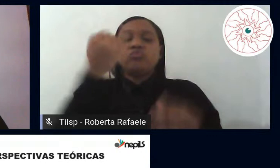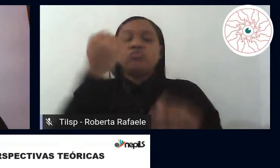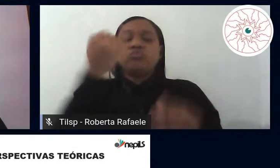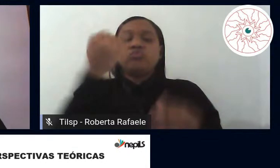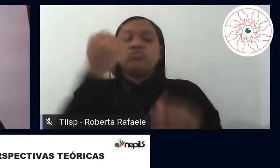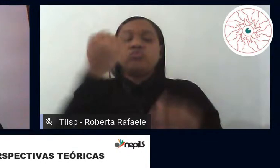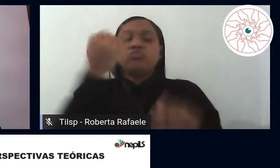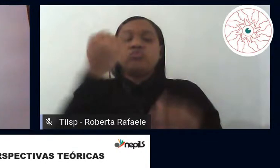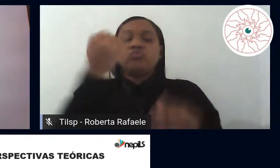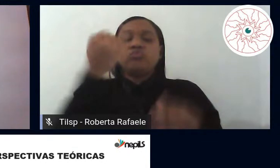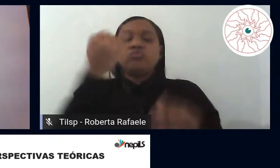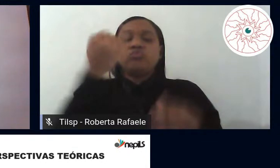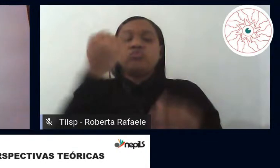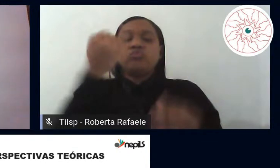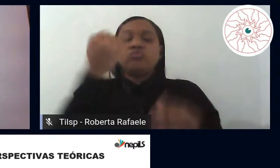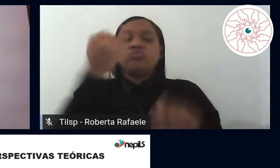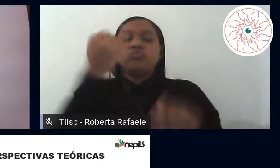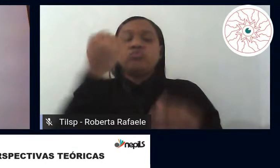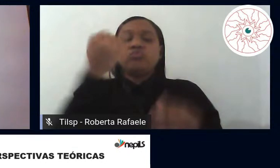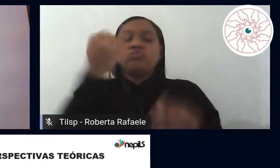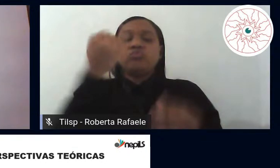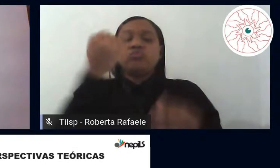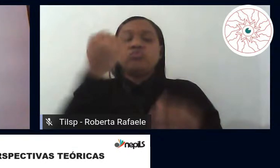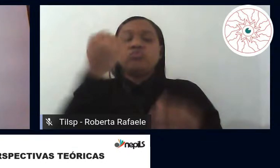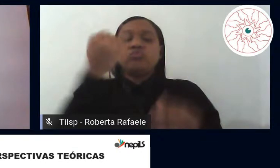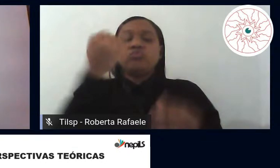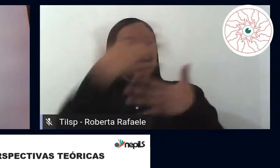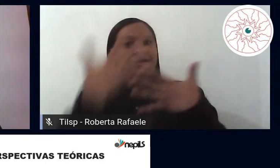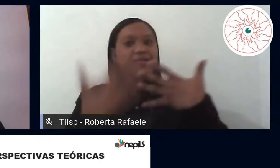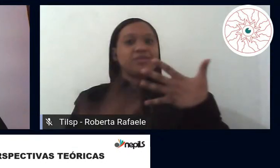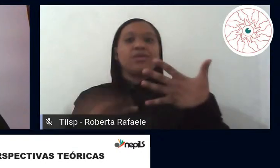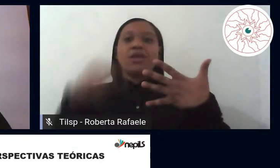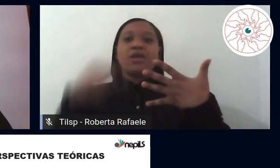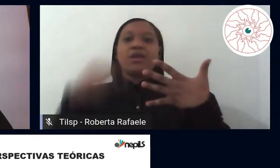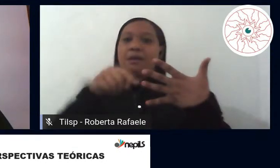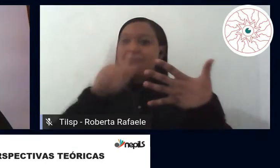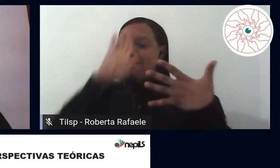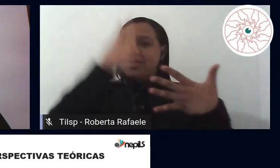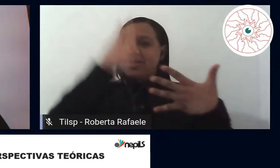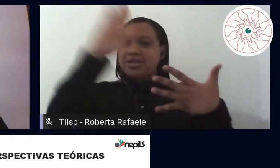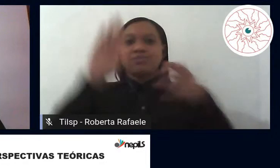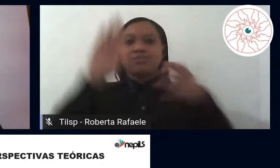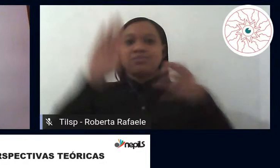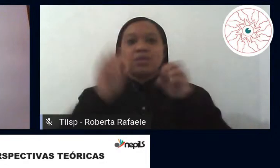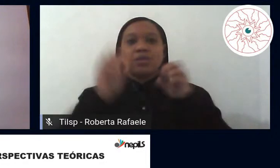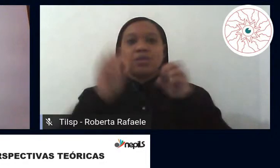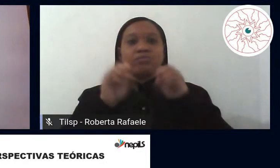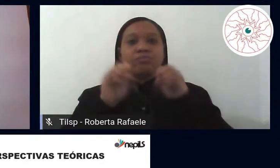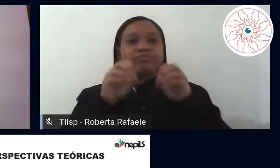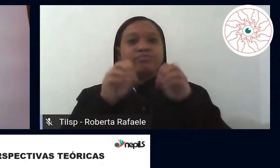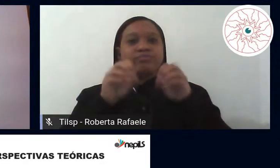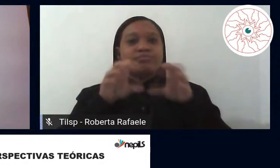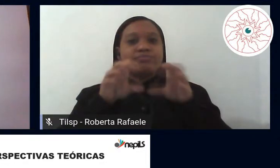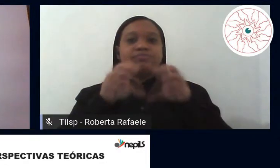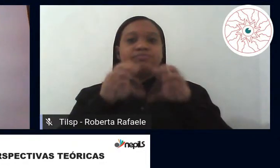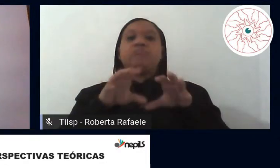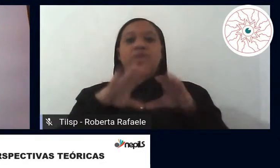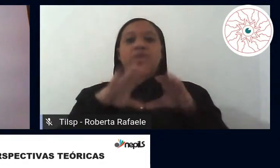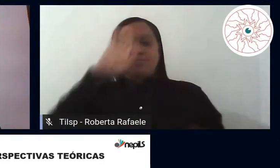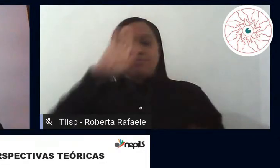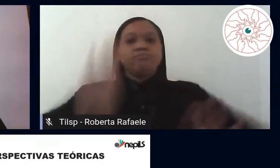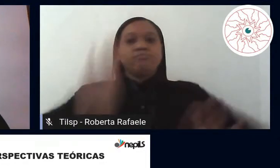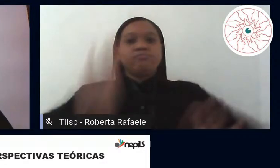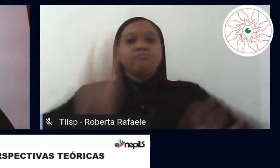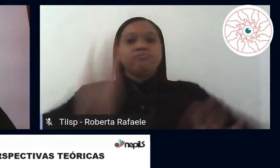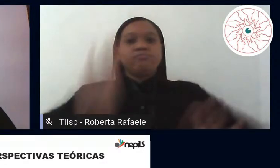língua de instrução do surdo, a sua língua protagonista, a sua primeira língua. Daí, para que